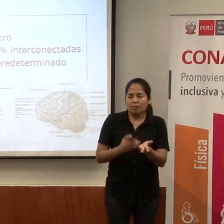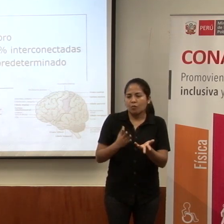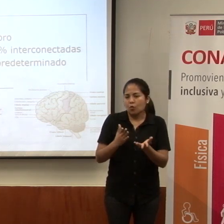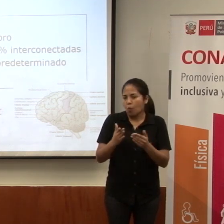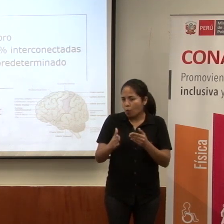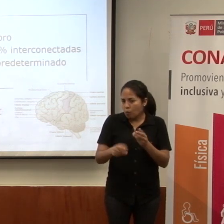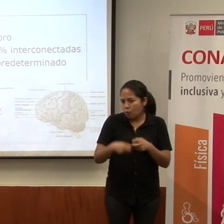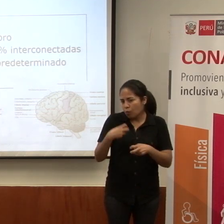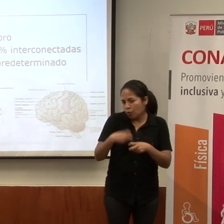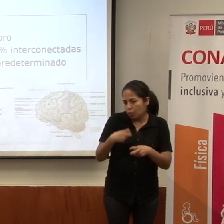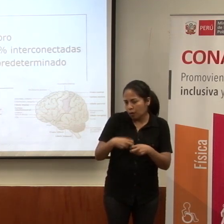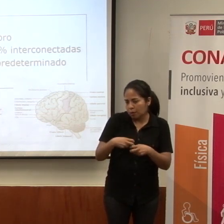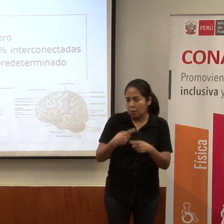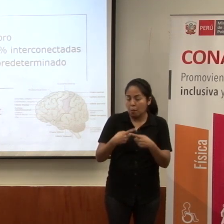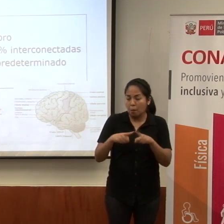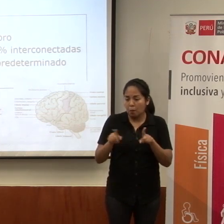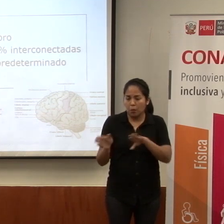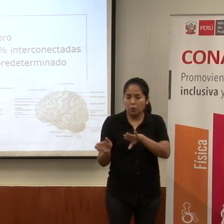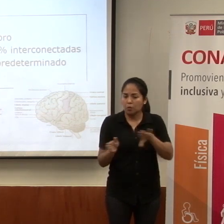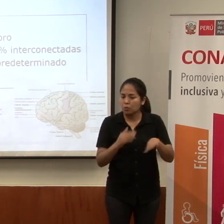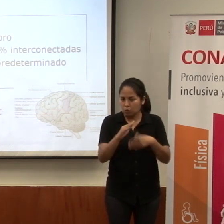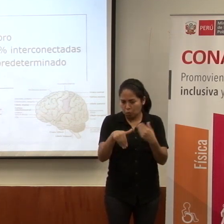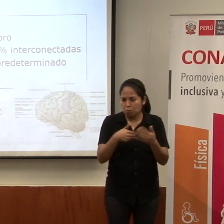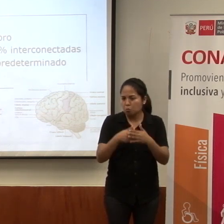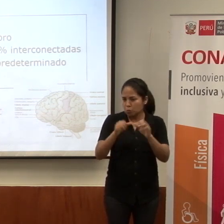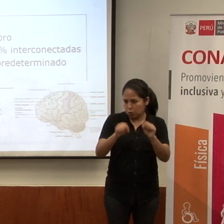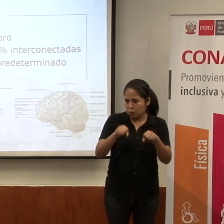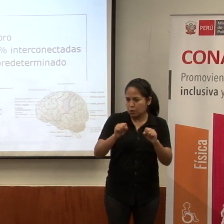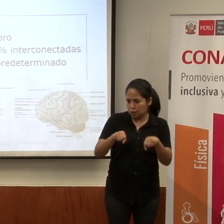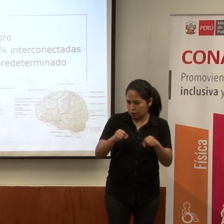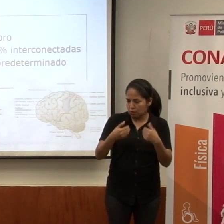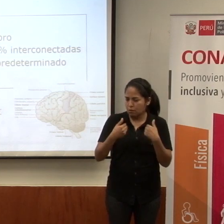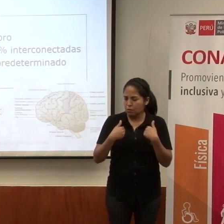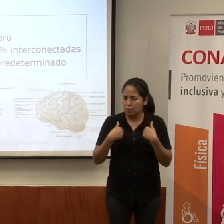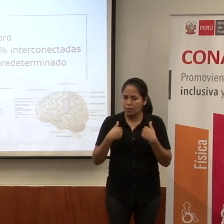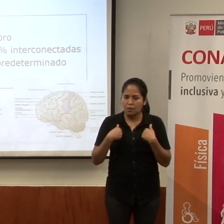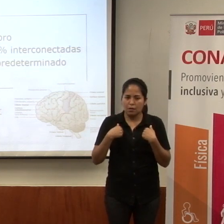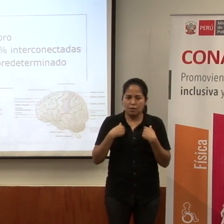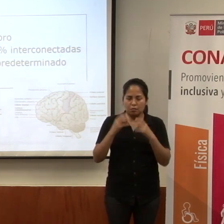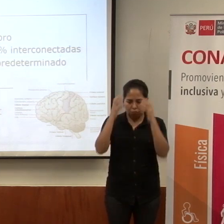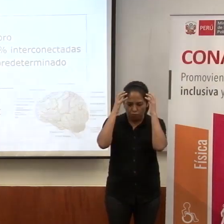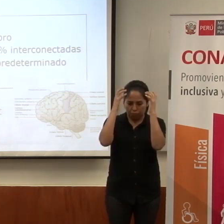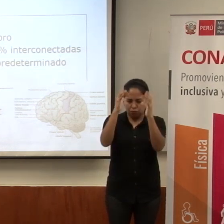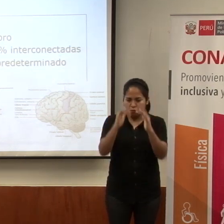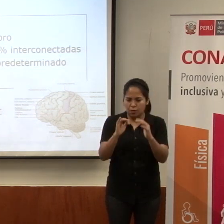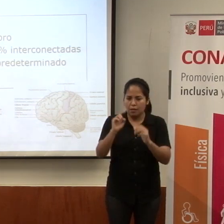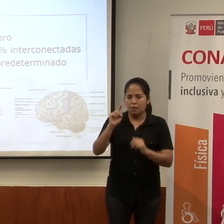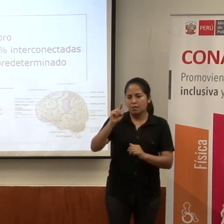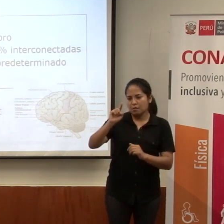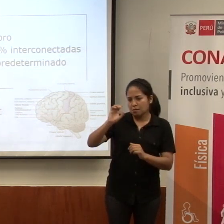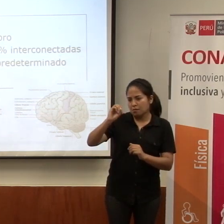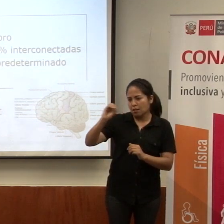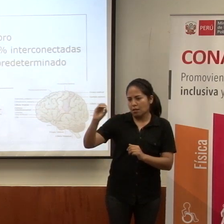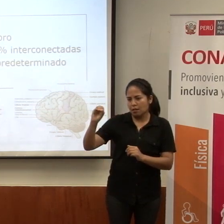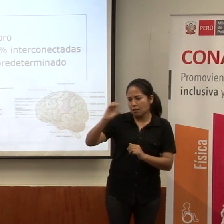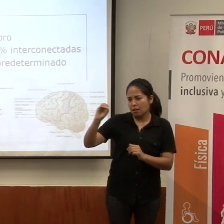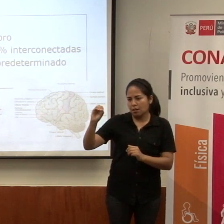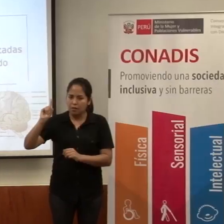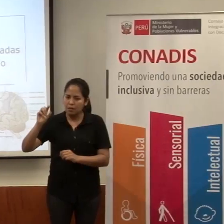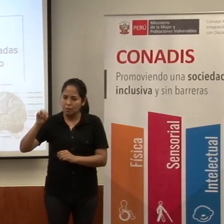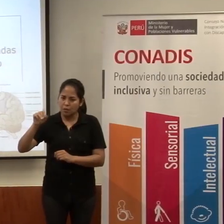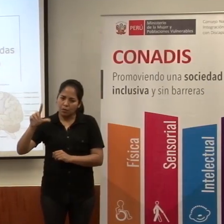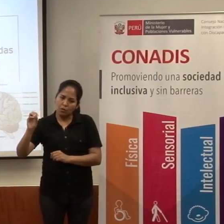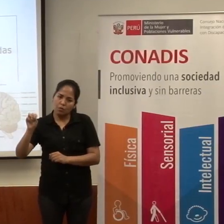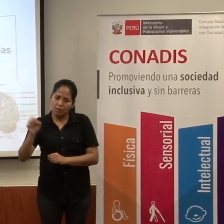neuronas. Pero quiero que sepan, y esto es muy interesante para el tema de que ustedes abordan, que es el tema